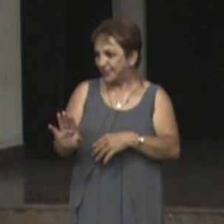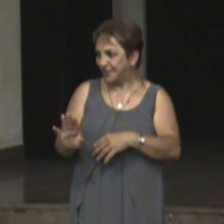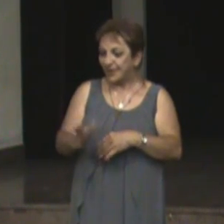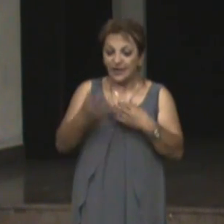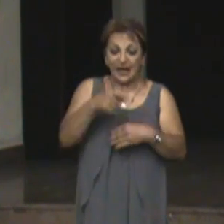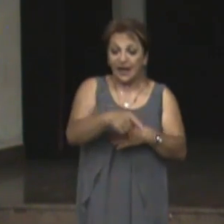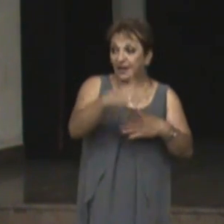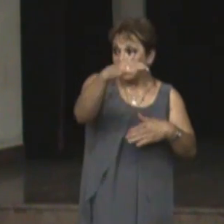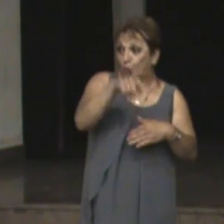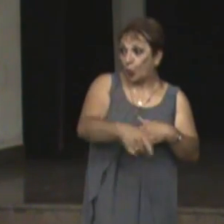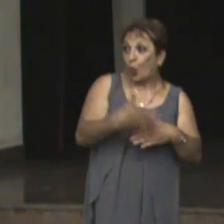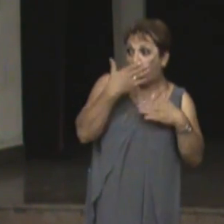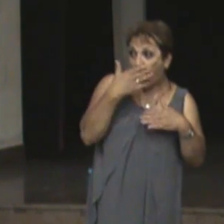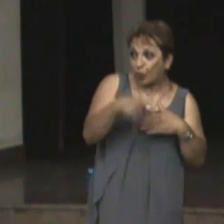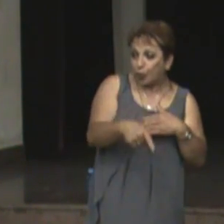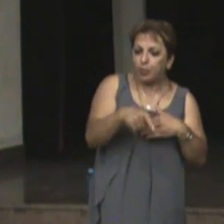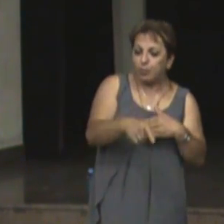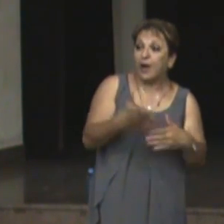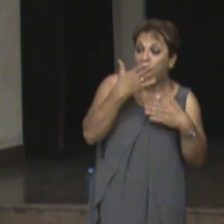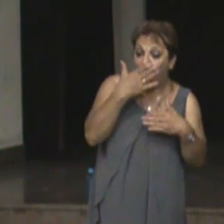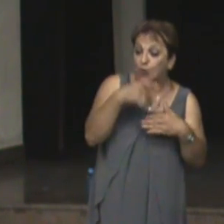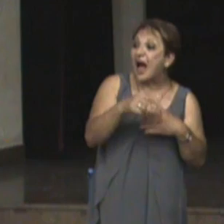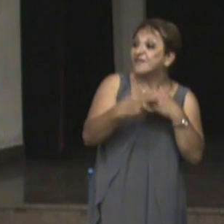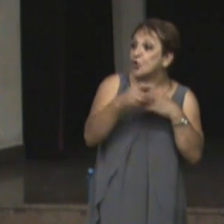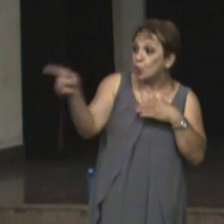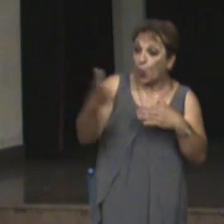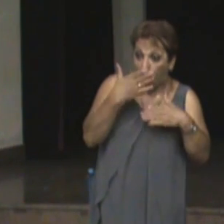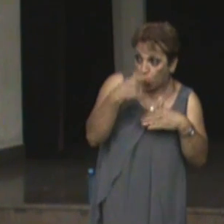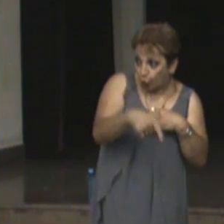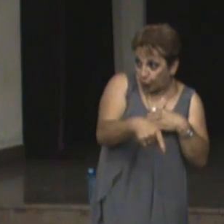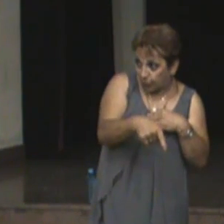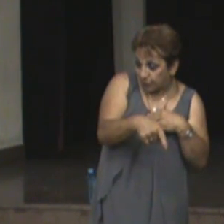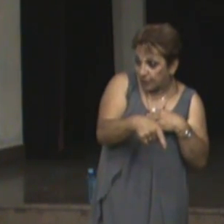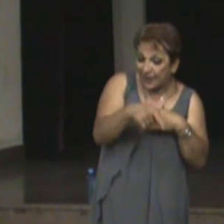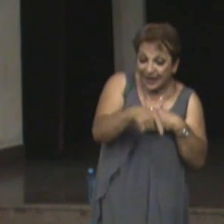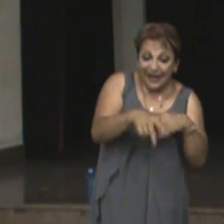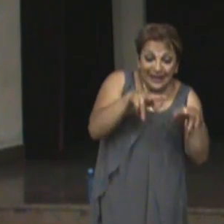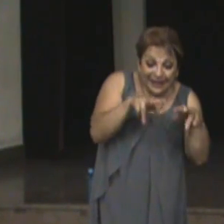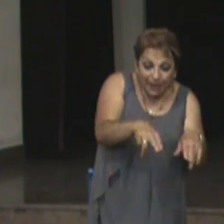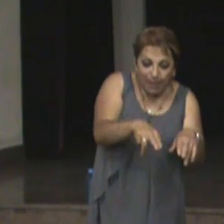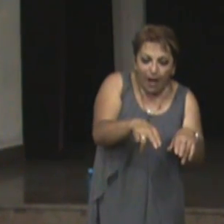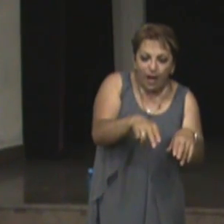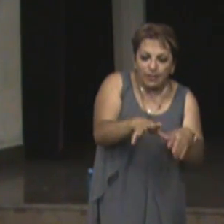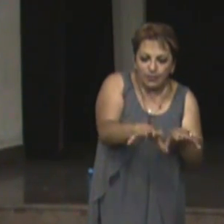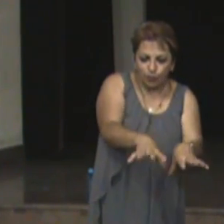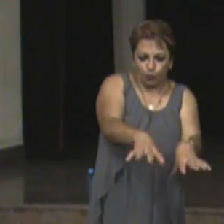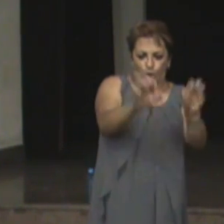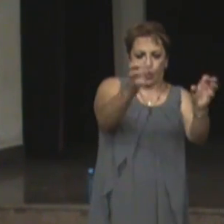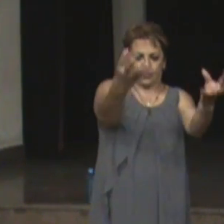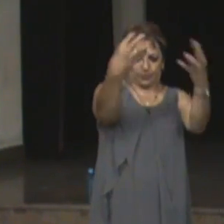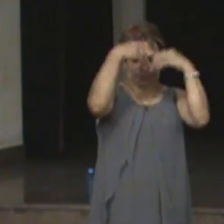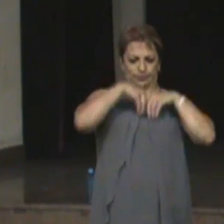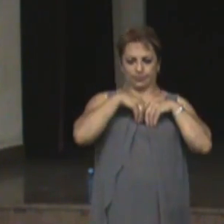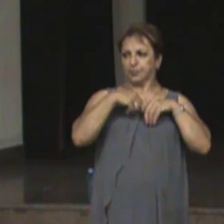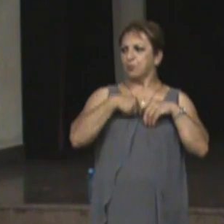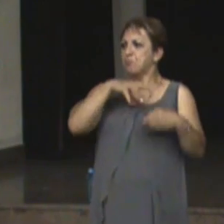երբոր ես կարդացի, ես պիտի կարողանամ այդ օրինակը իմ կյանքում իրականություն դարձնել։